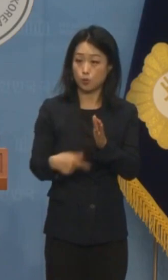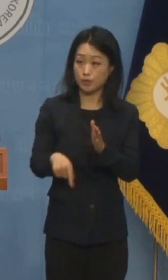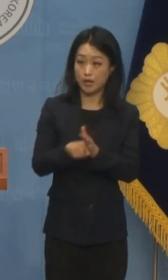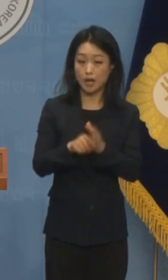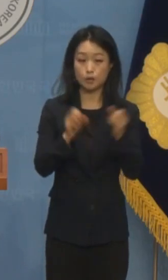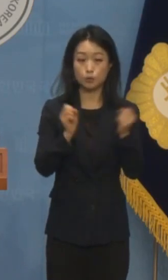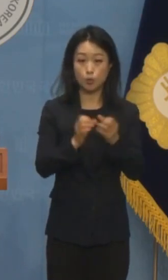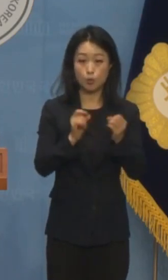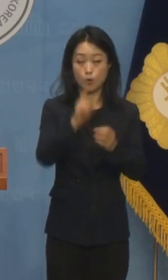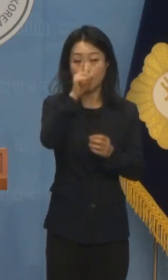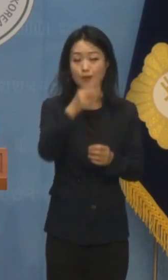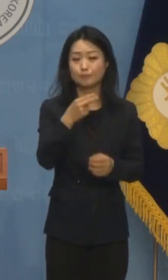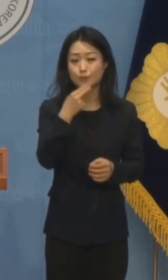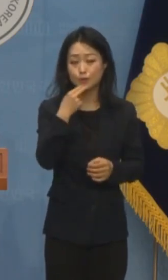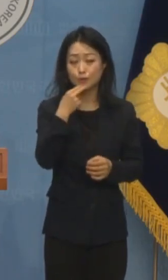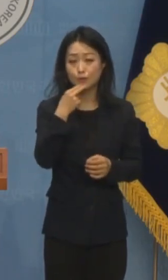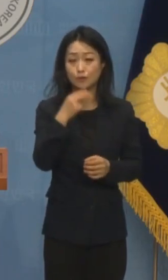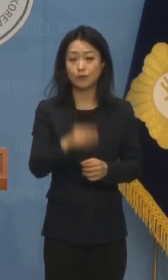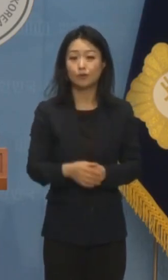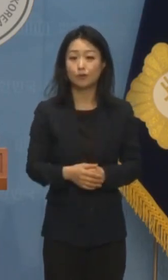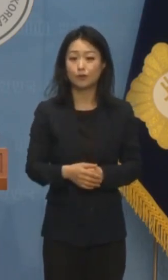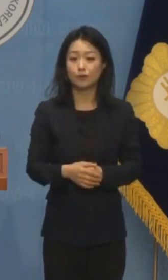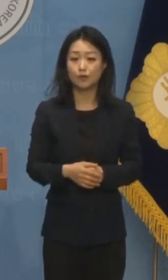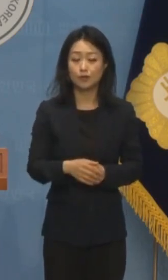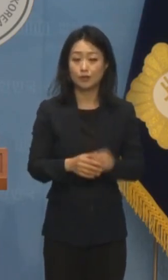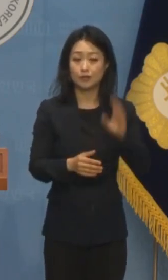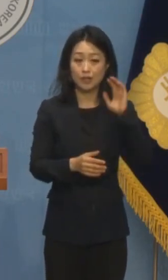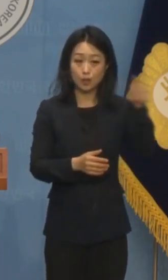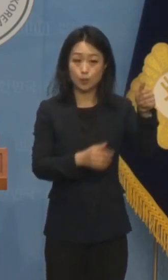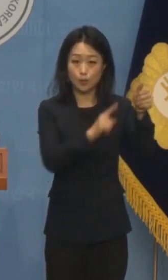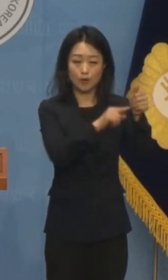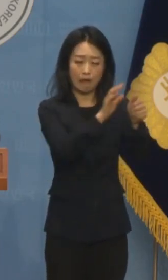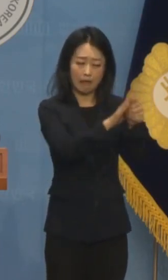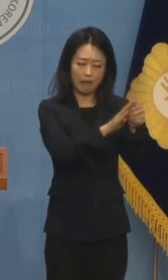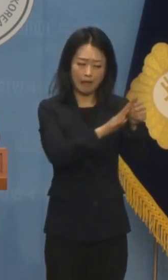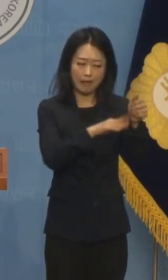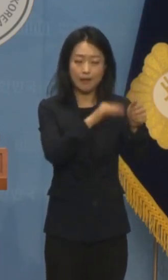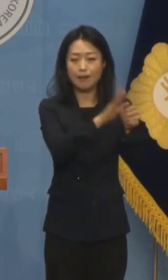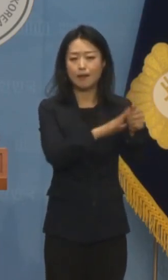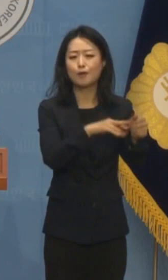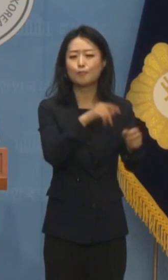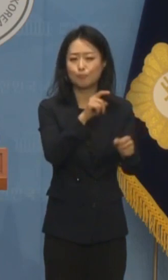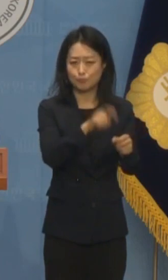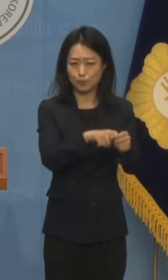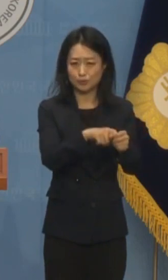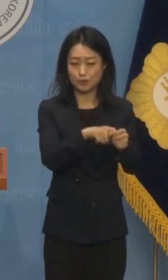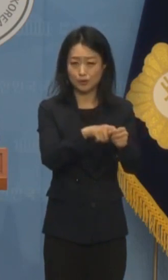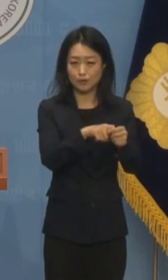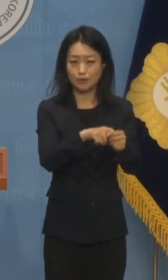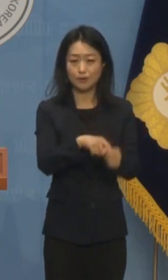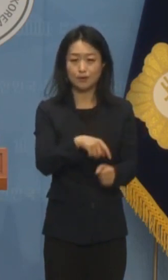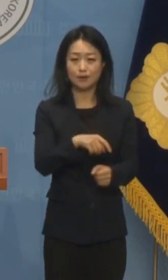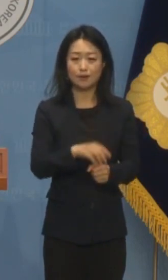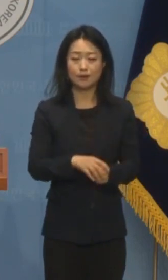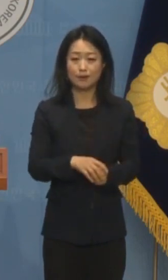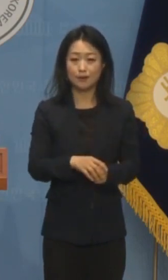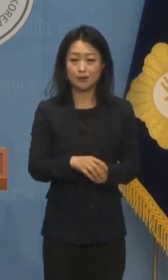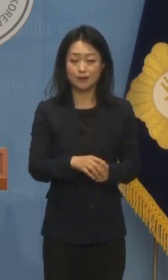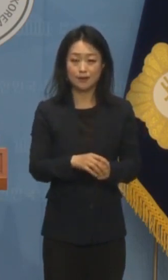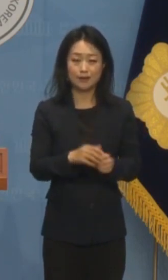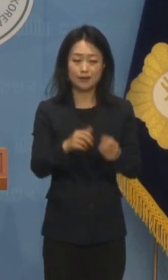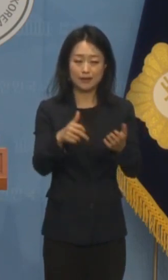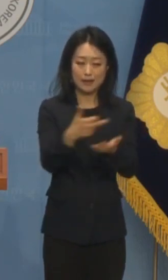토론은 찾아볼 수 없고에게 위한 천박한 일